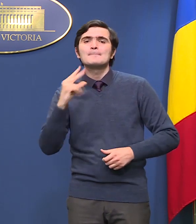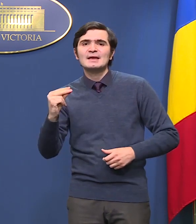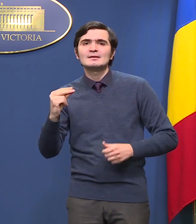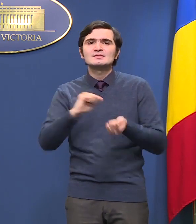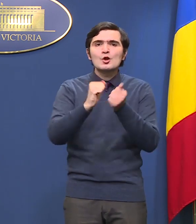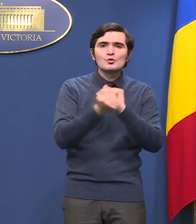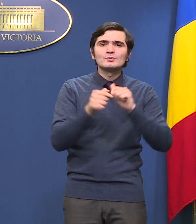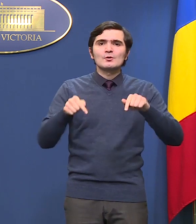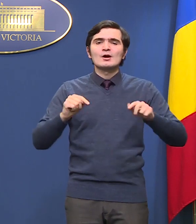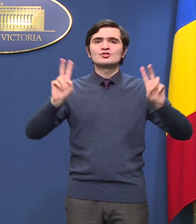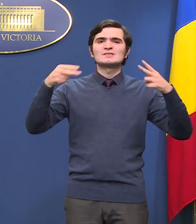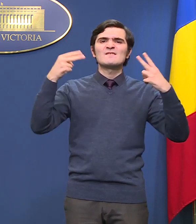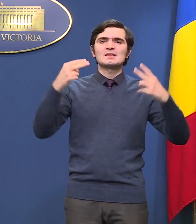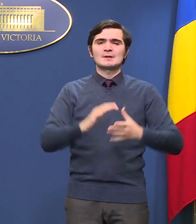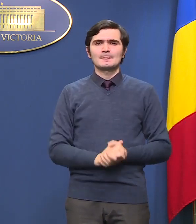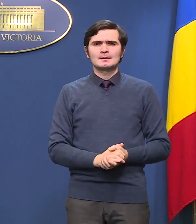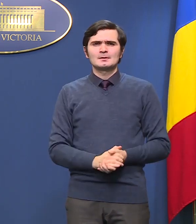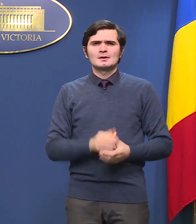Aici este vorba de